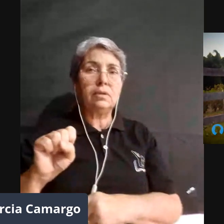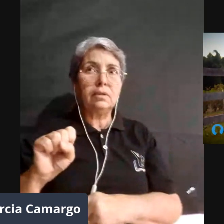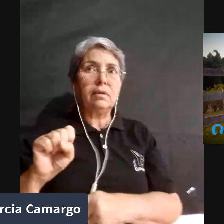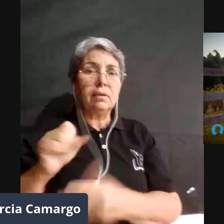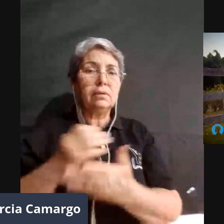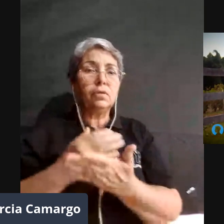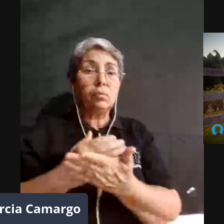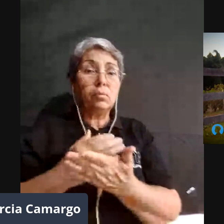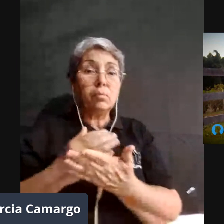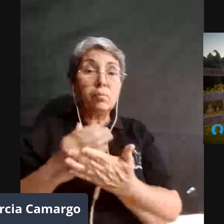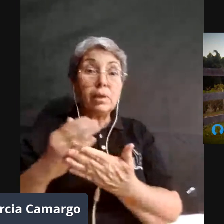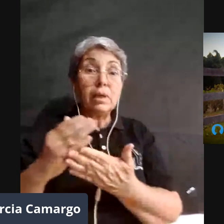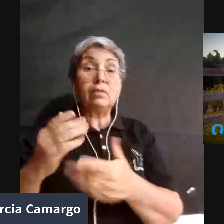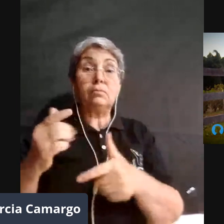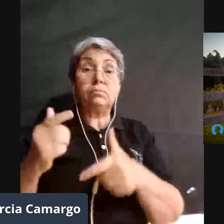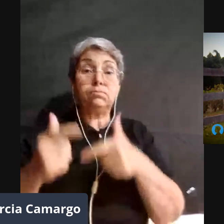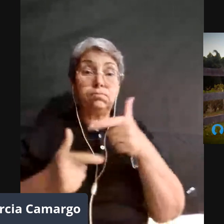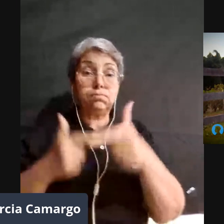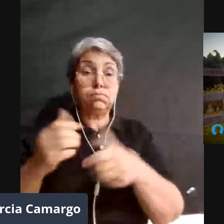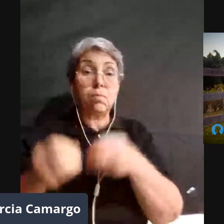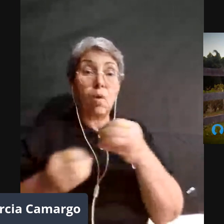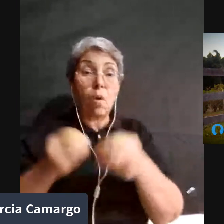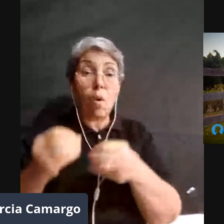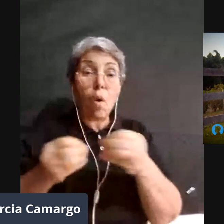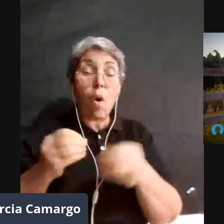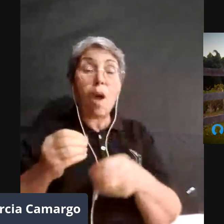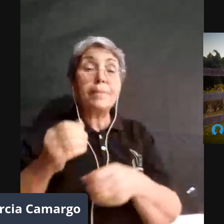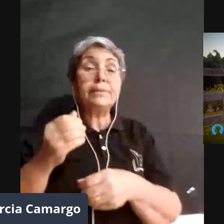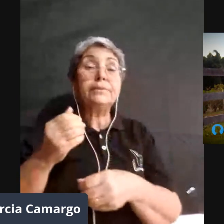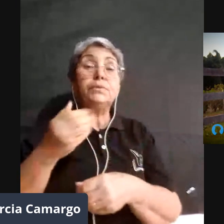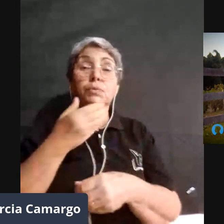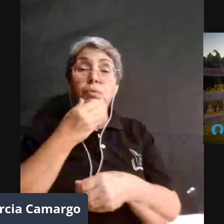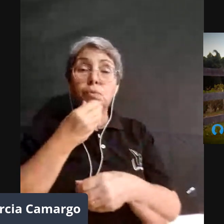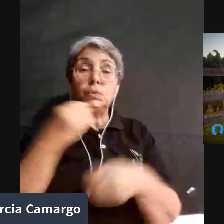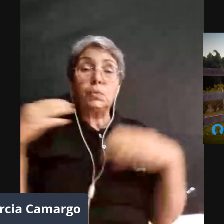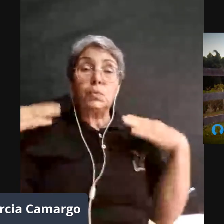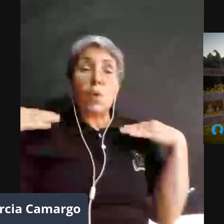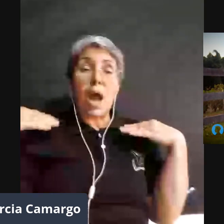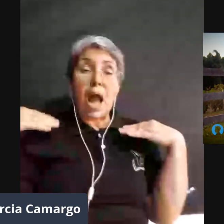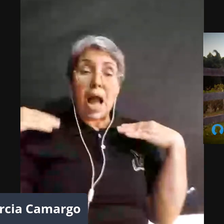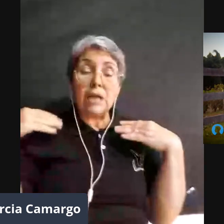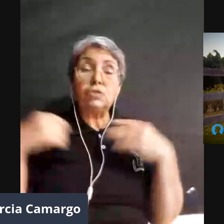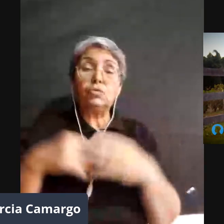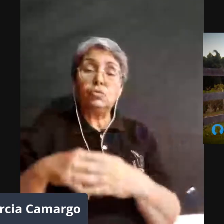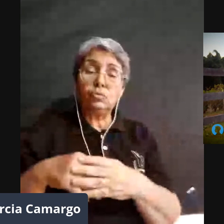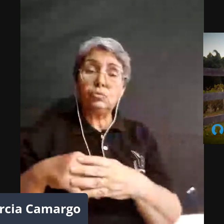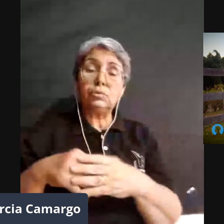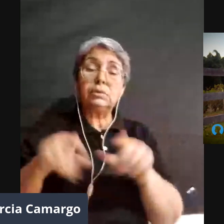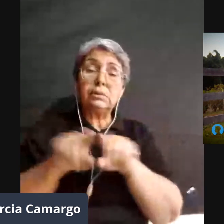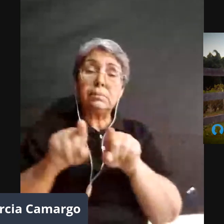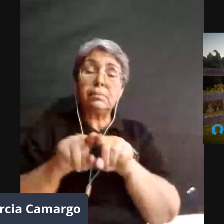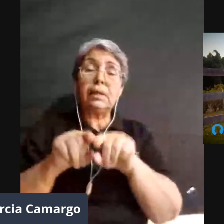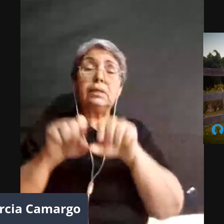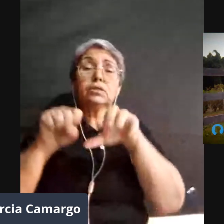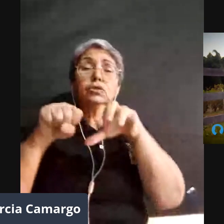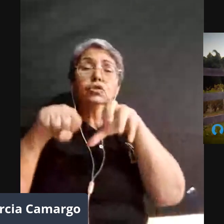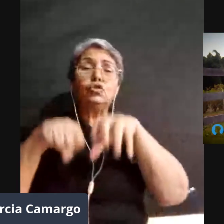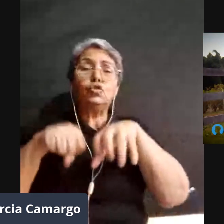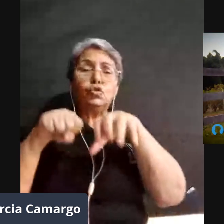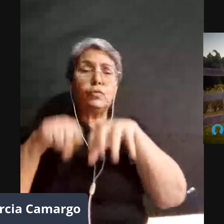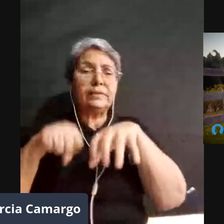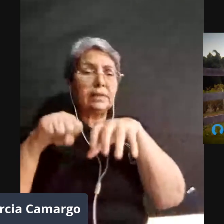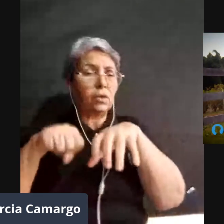fosse o começo da chuva serôdia e o alto clamor, meus irmãos, poderia existir algo mais importante do que